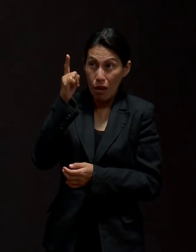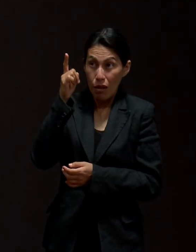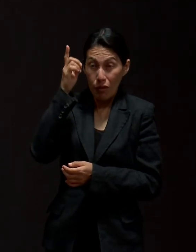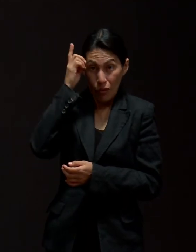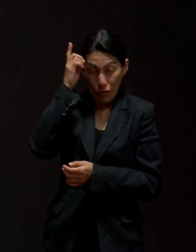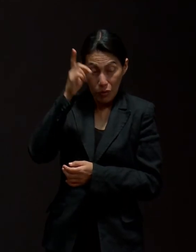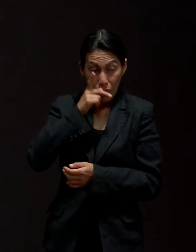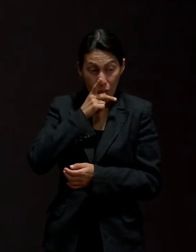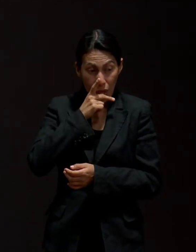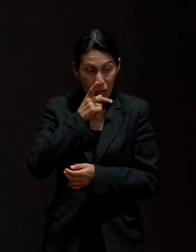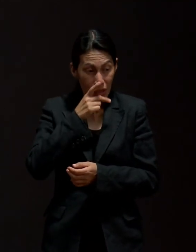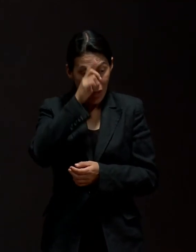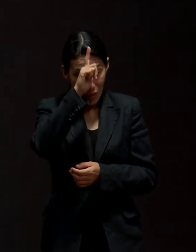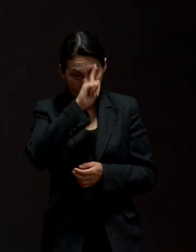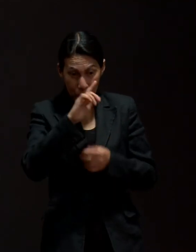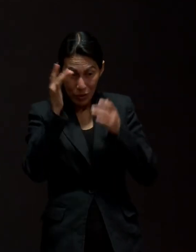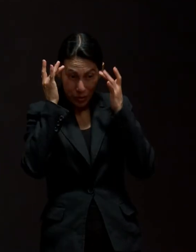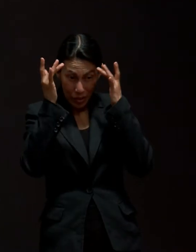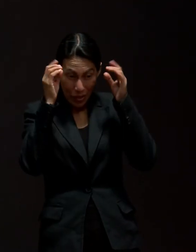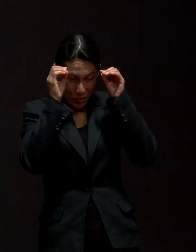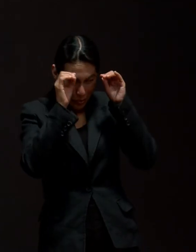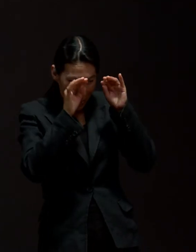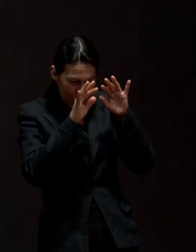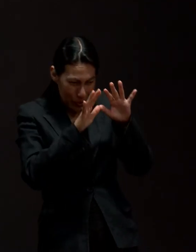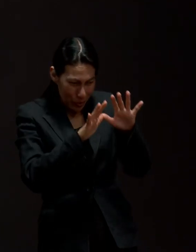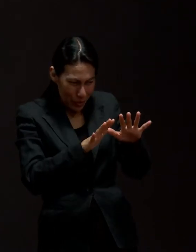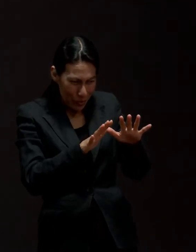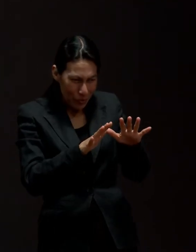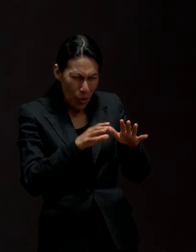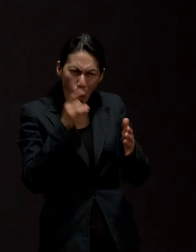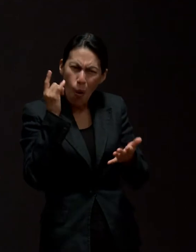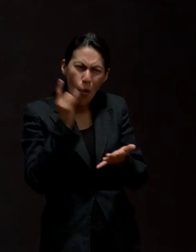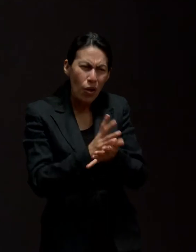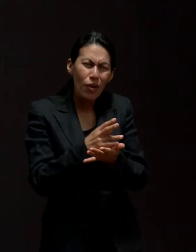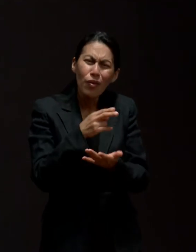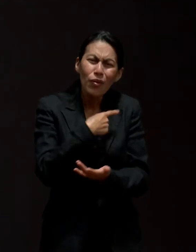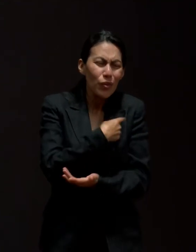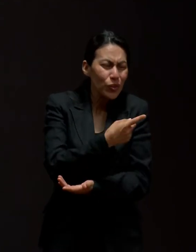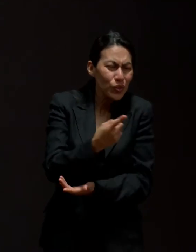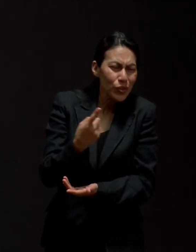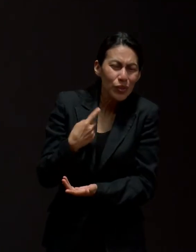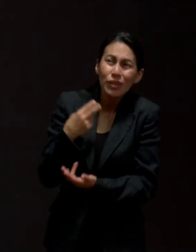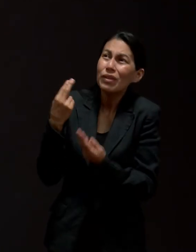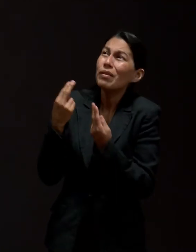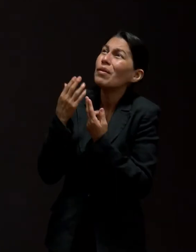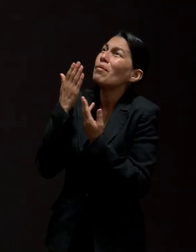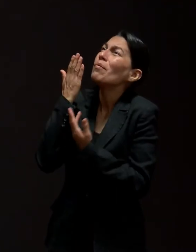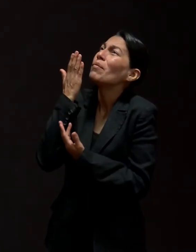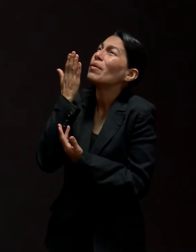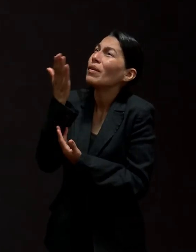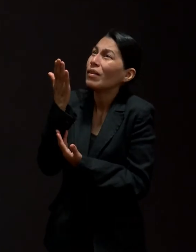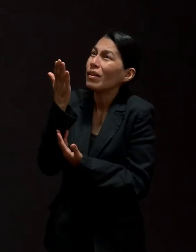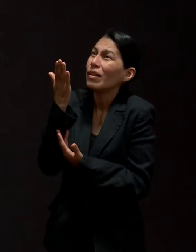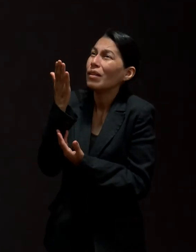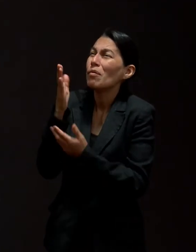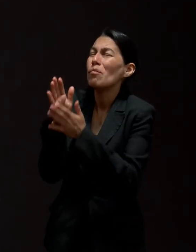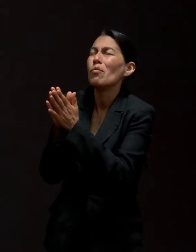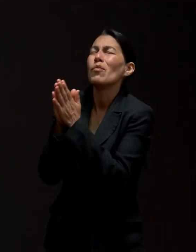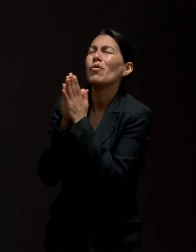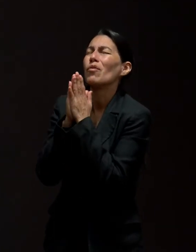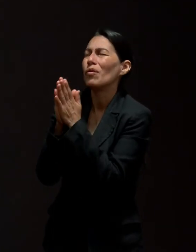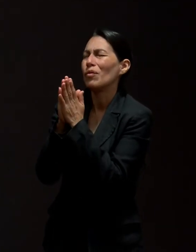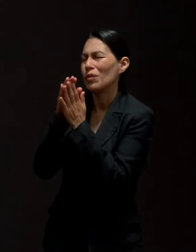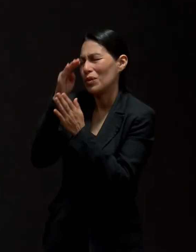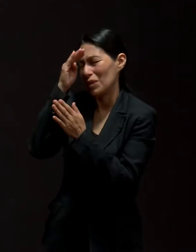Espíritu Santo a los que se lo pidan. Y solo es cuestión de pedirlo y pedirlo con fe para que Él